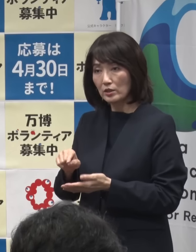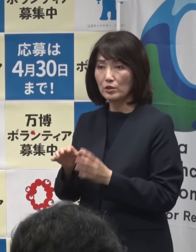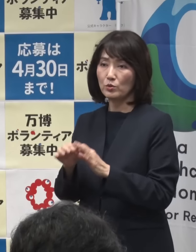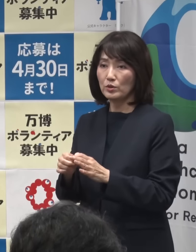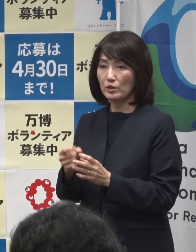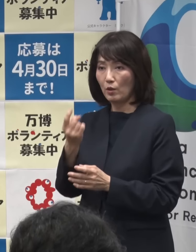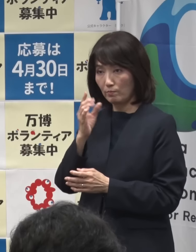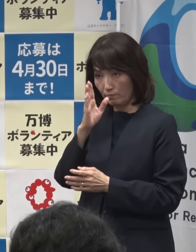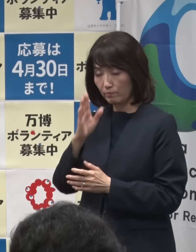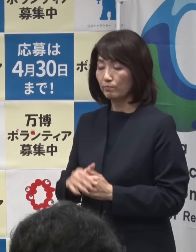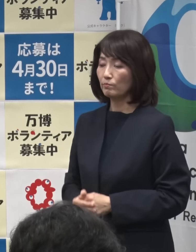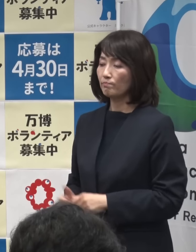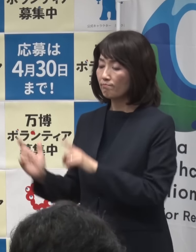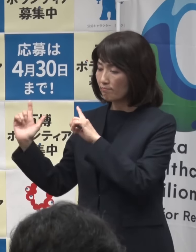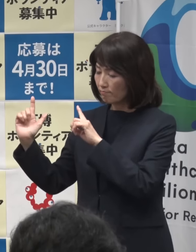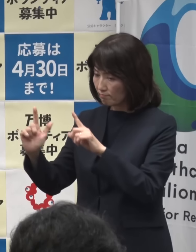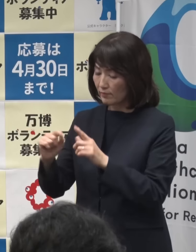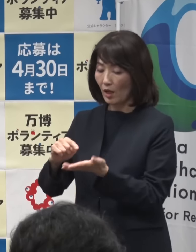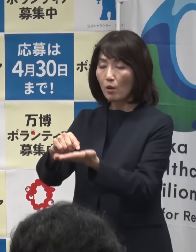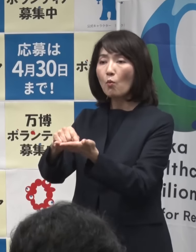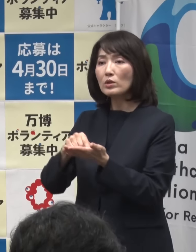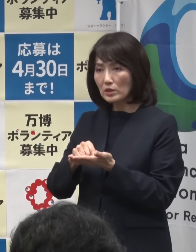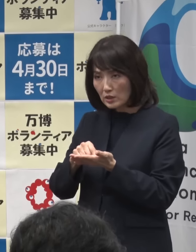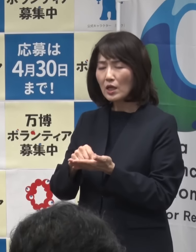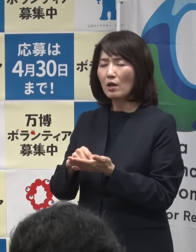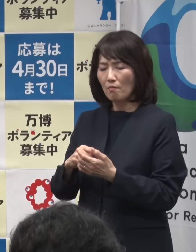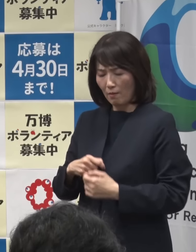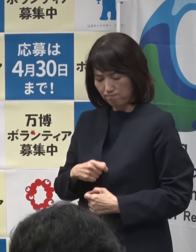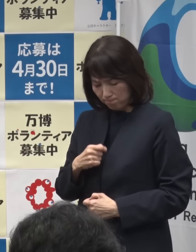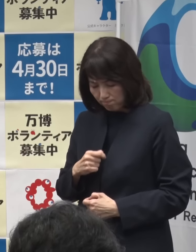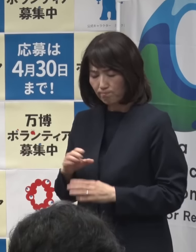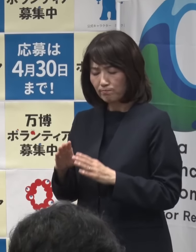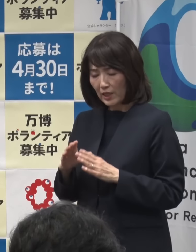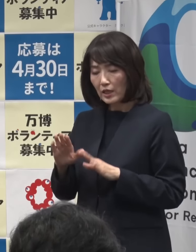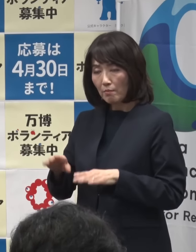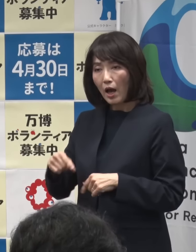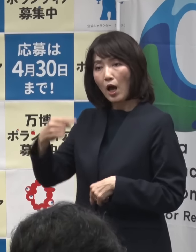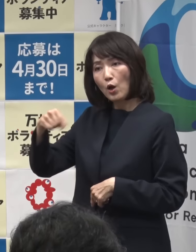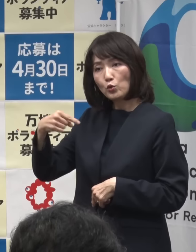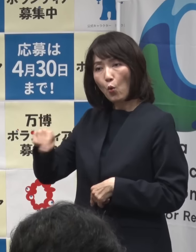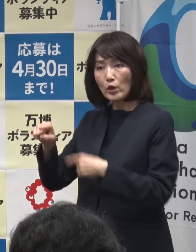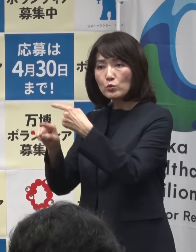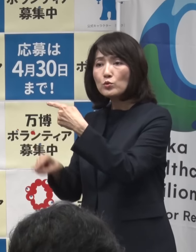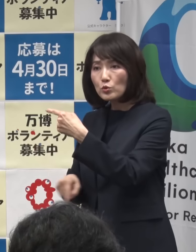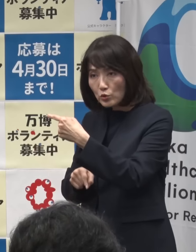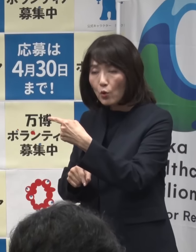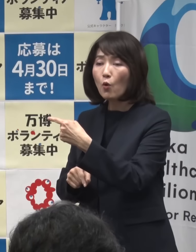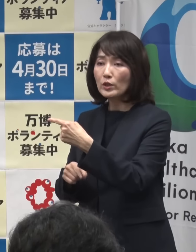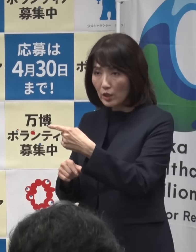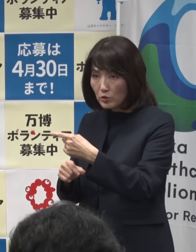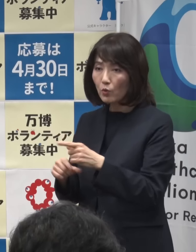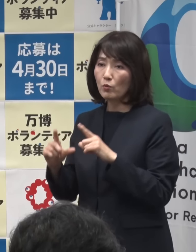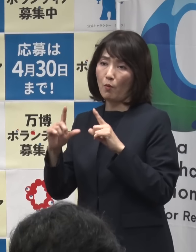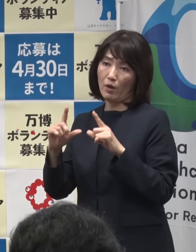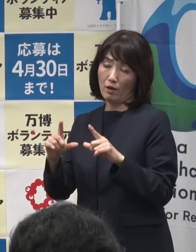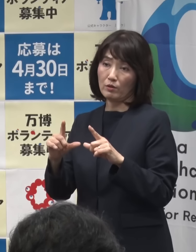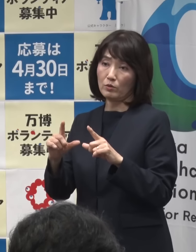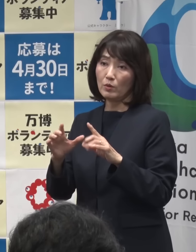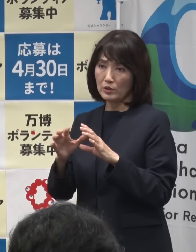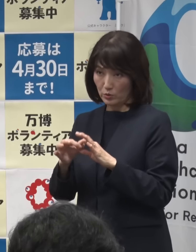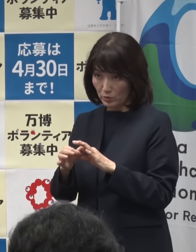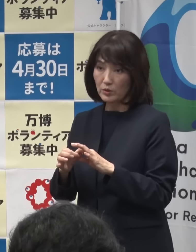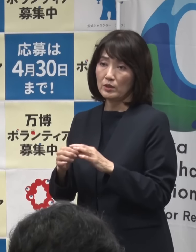。 はい、あの申し入れについては真摯に受け止めて、今教育庁でその個別の回答というところについてや